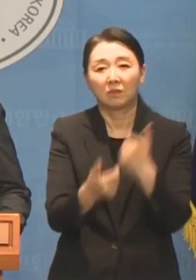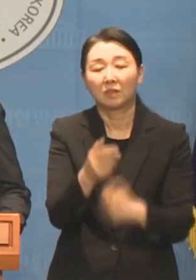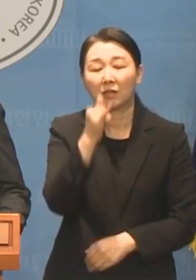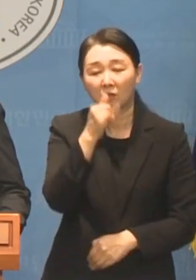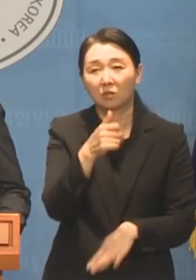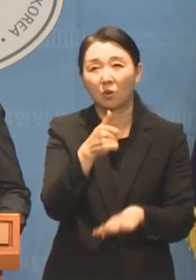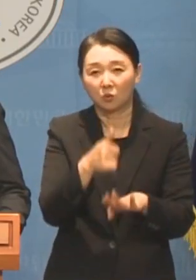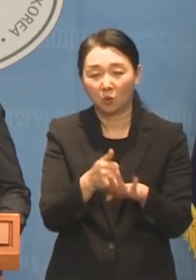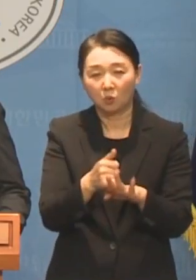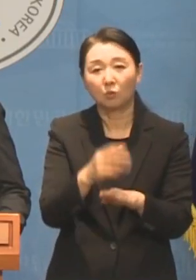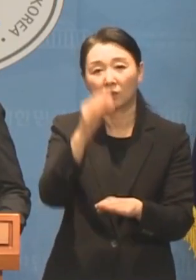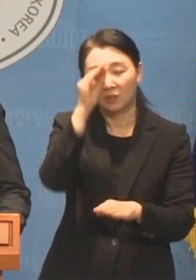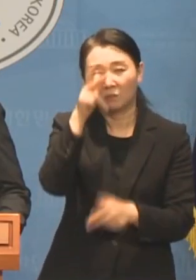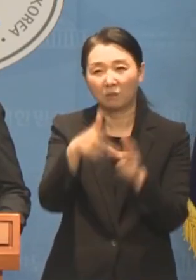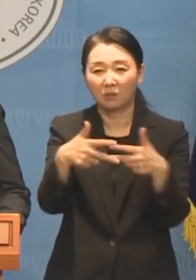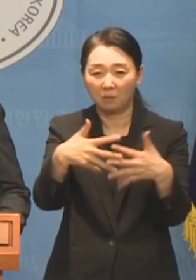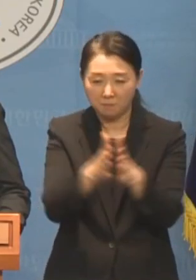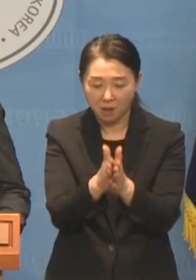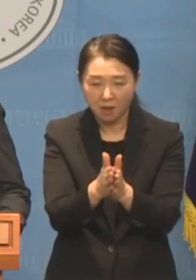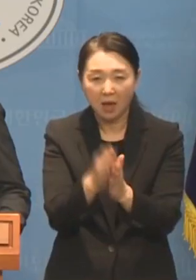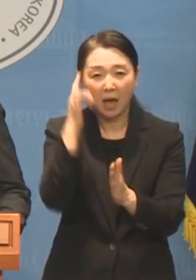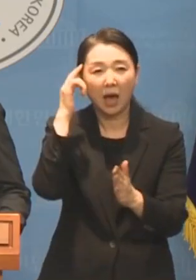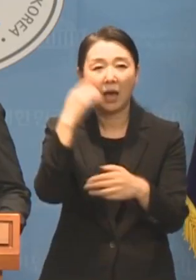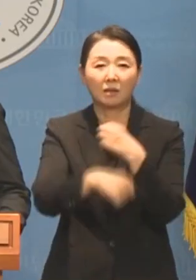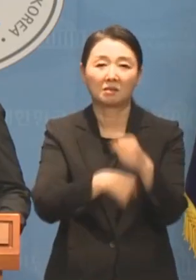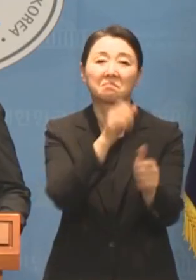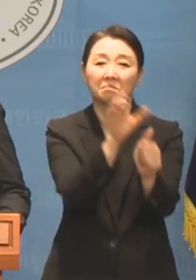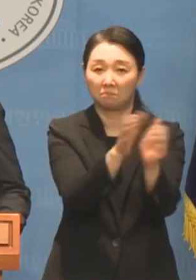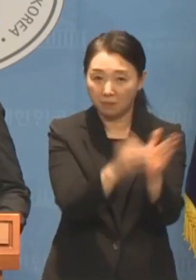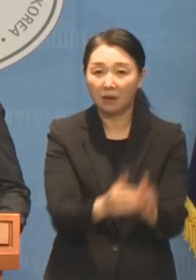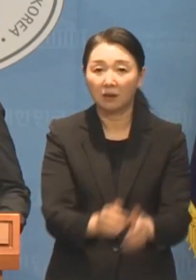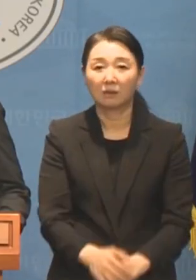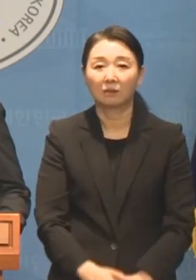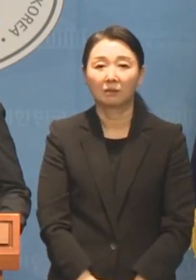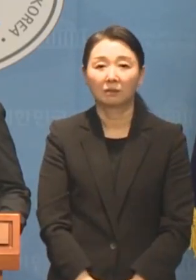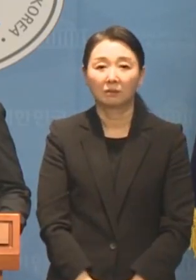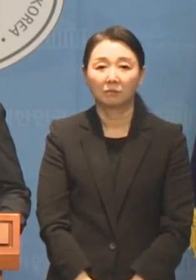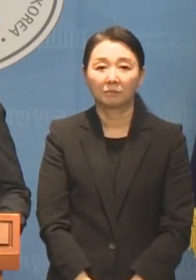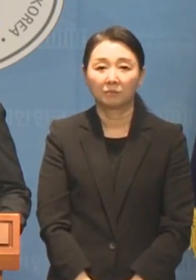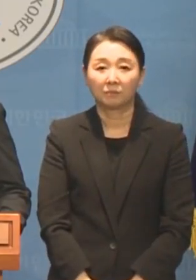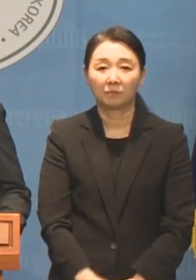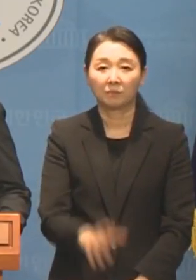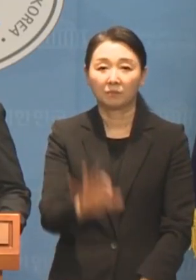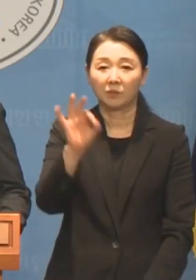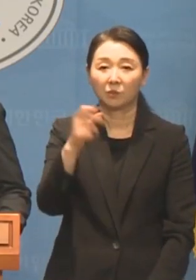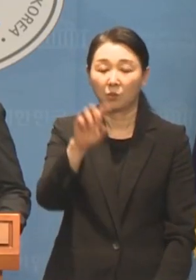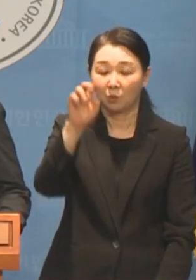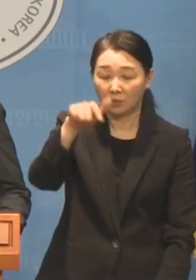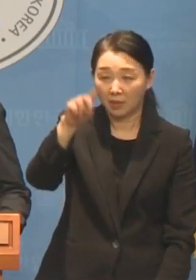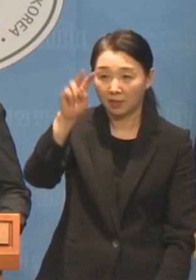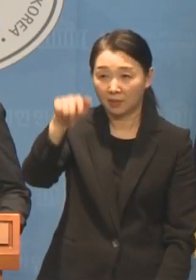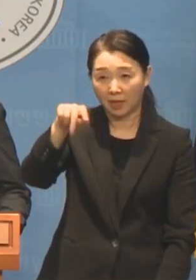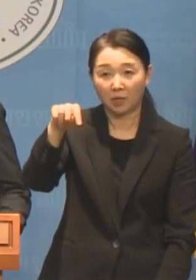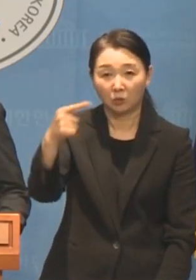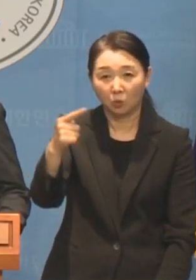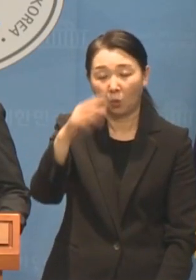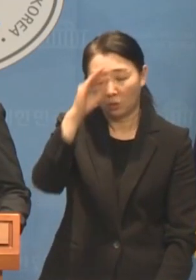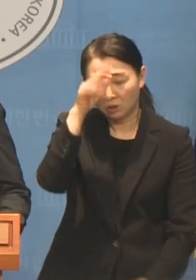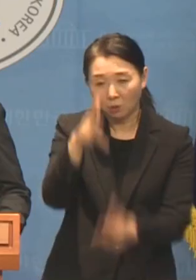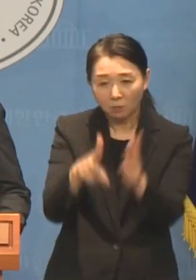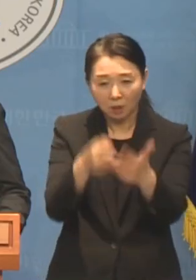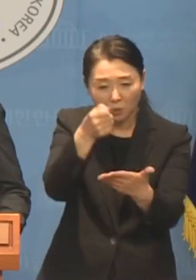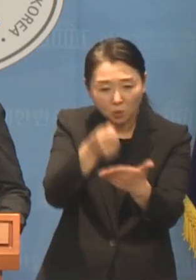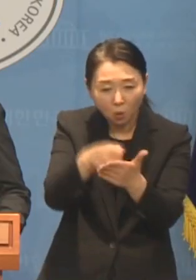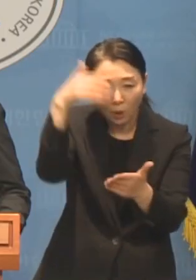시범사업을 폐지하고 자율에 맡기도록 변경을 하였습니다. 오색삭도의 시범사업 결과도 나오지 않은